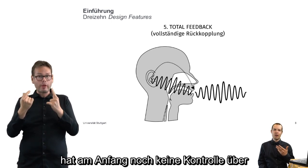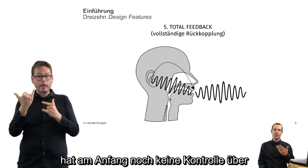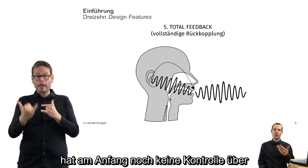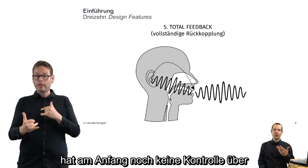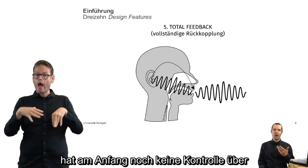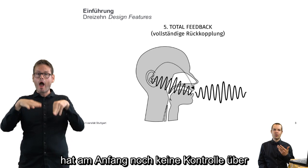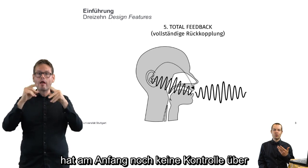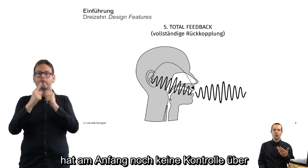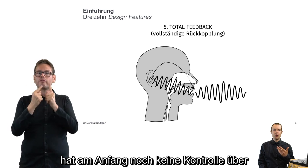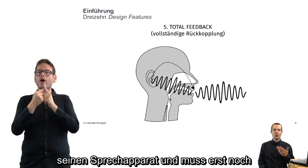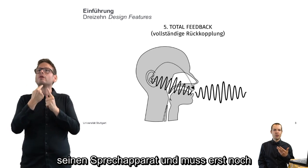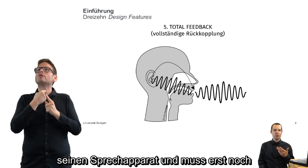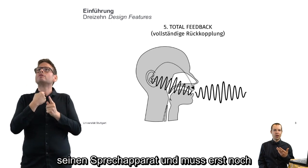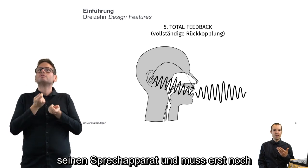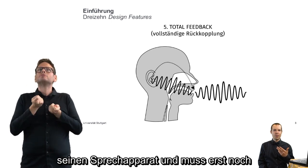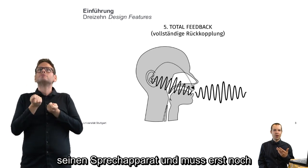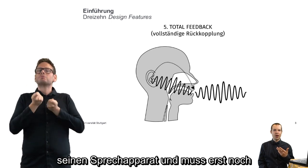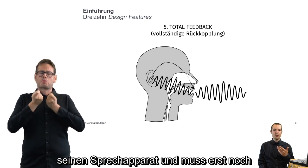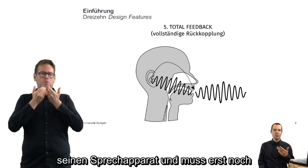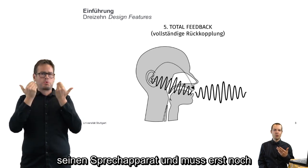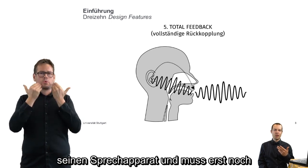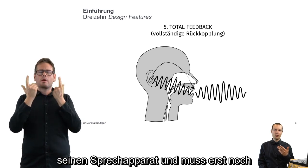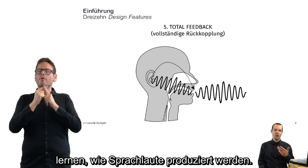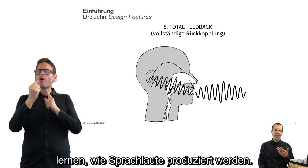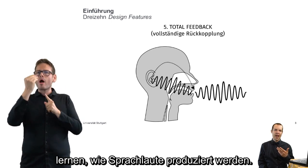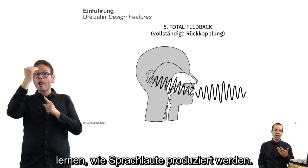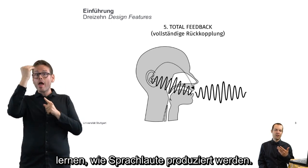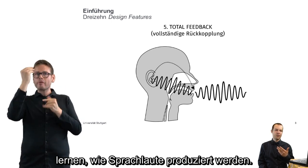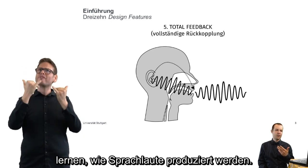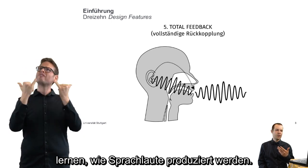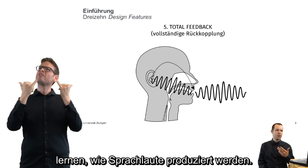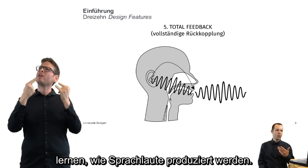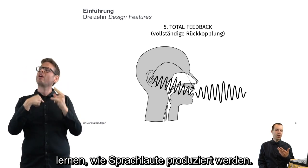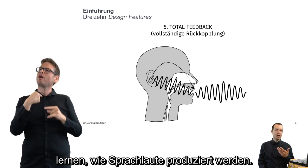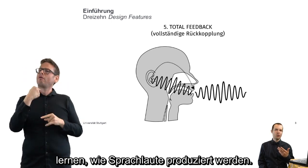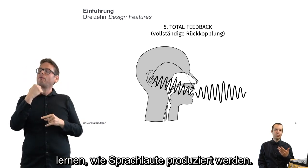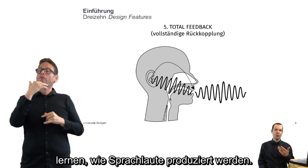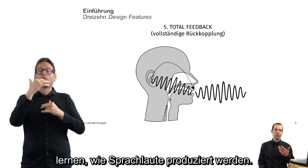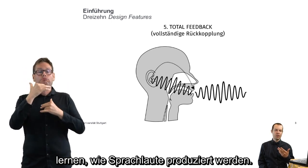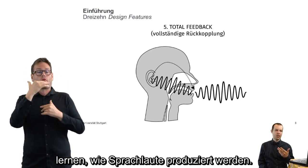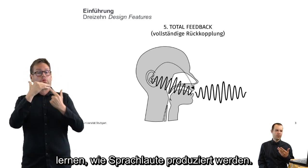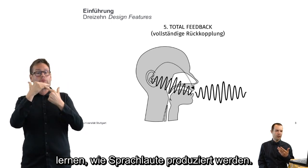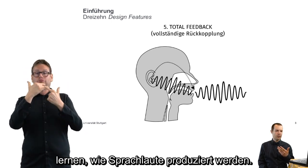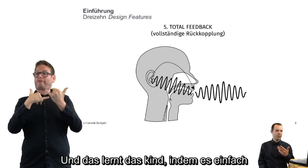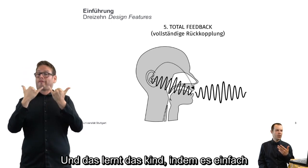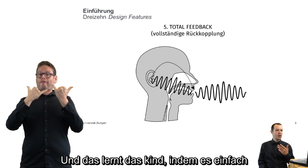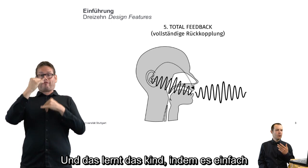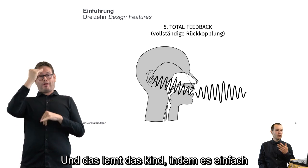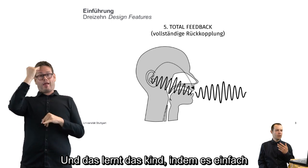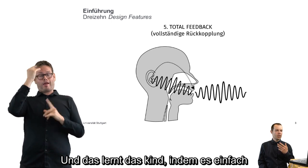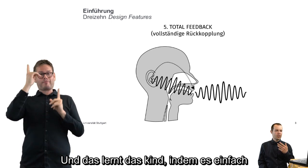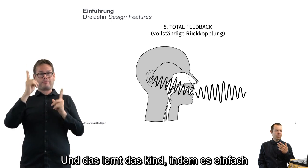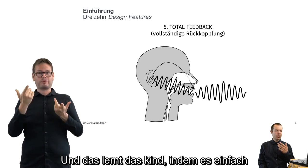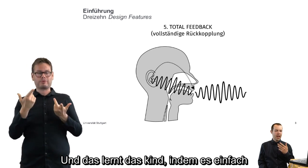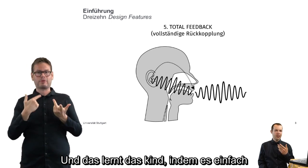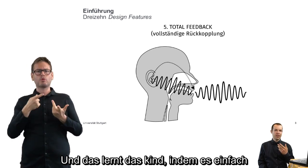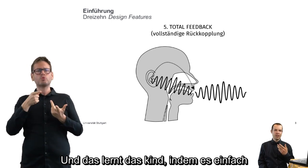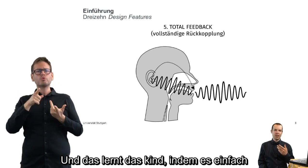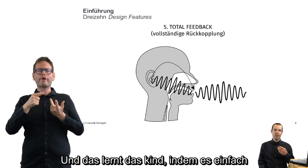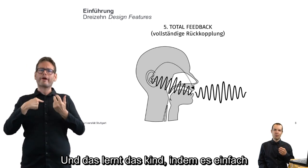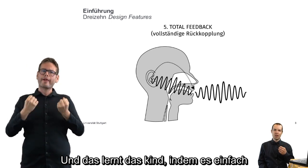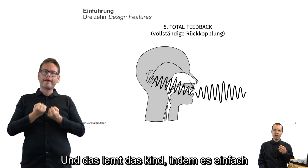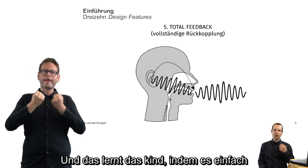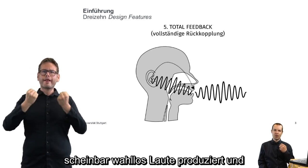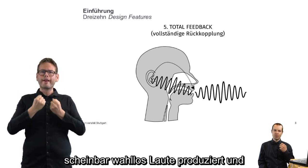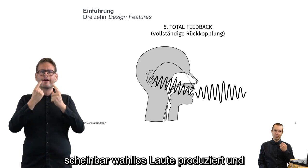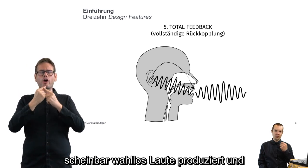Kind hat am Anfang noch keine Kontrolle über sein Sprechapparat und muss erst noch lernen, wie Sprachlaute produziert werden. Und das lernt das